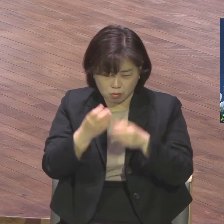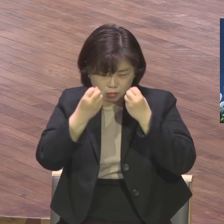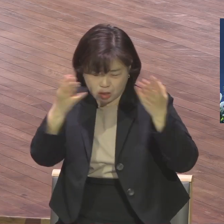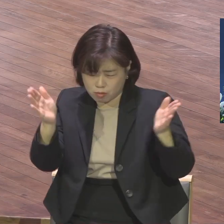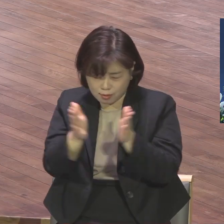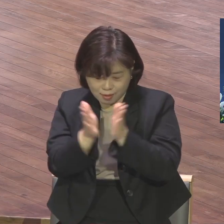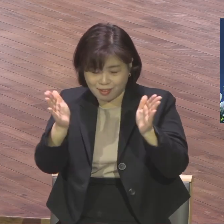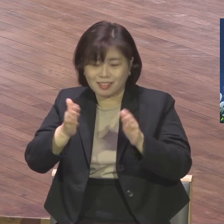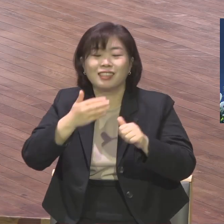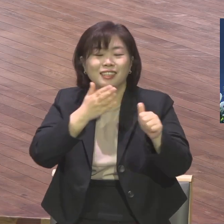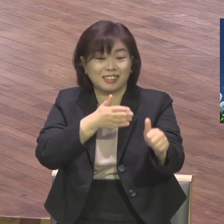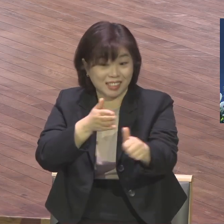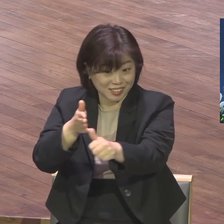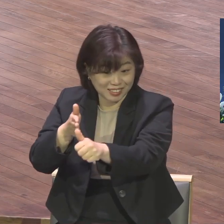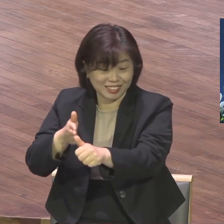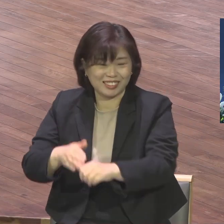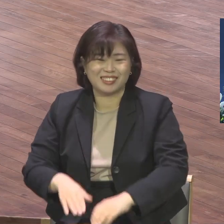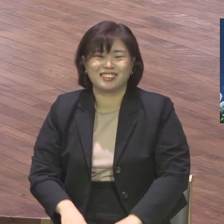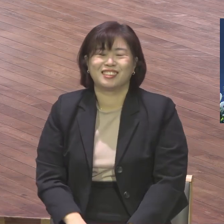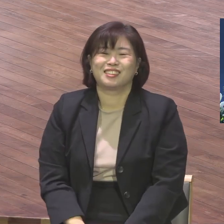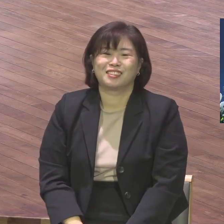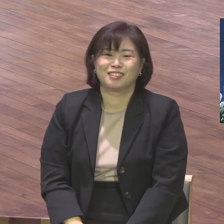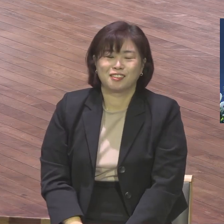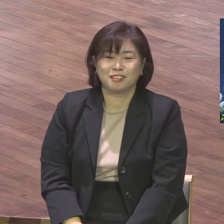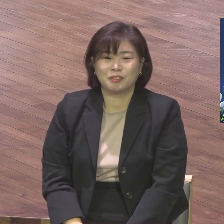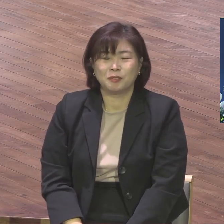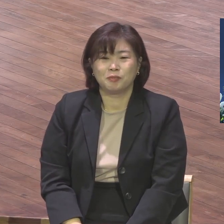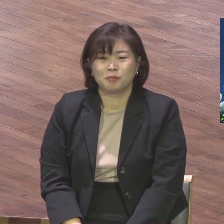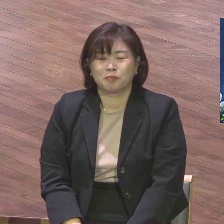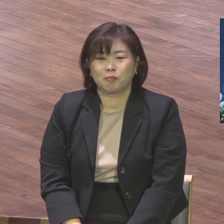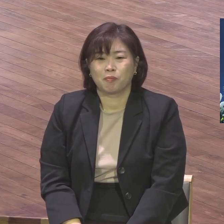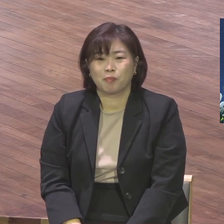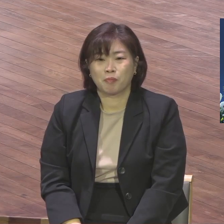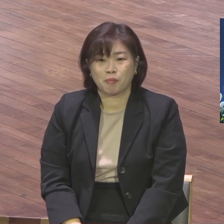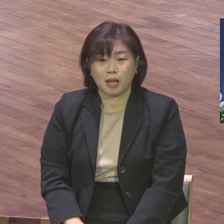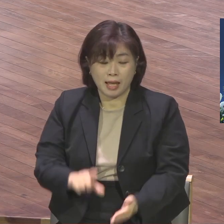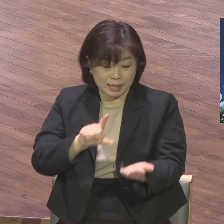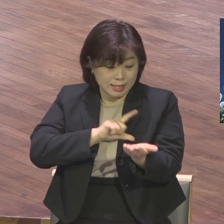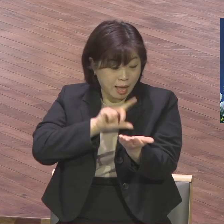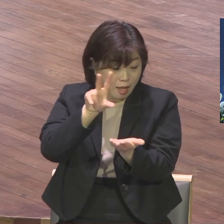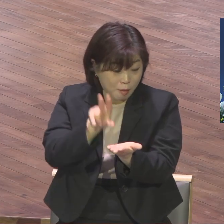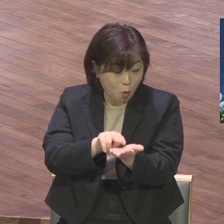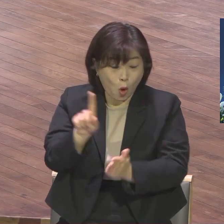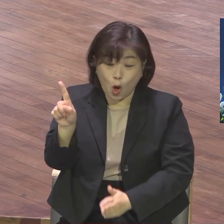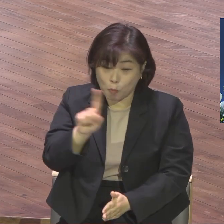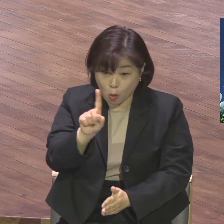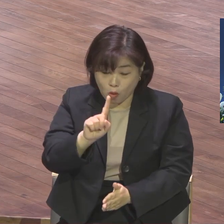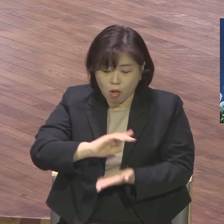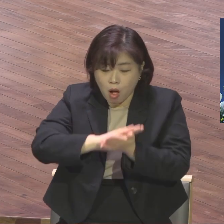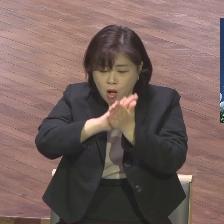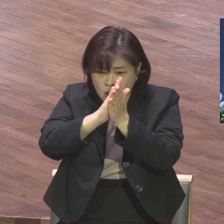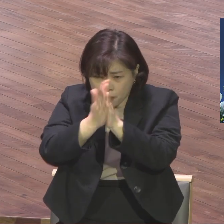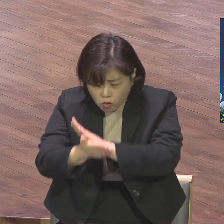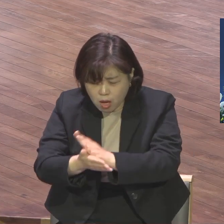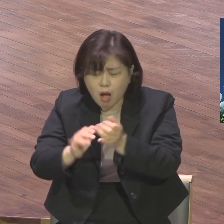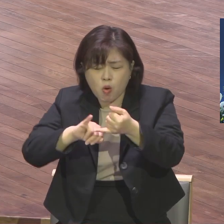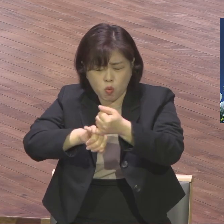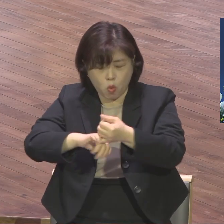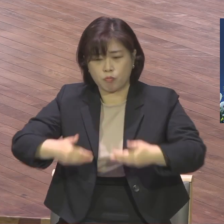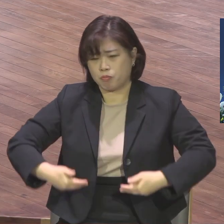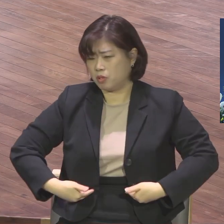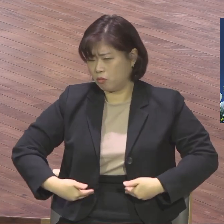자 이거는 말씀 가지고 변화는 필수라는 제목으로 말씀을 드립니다. 지난 총선